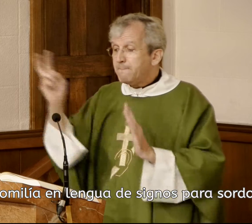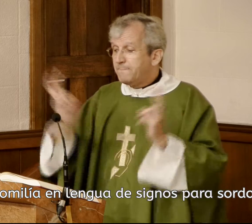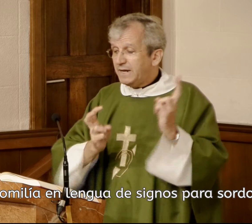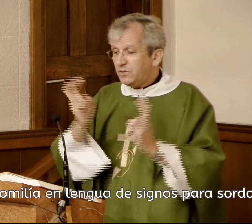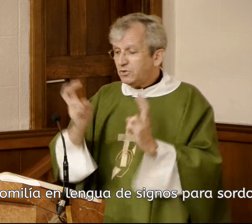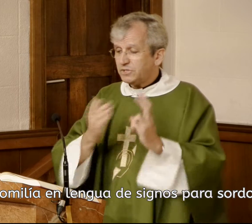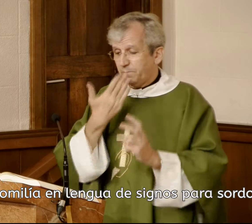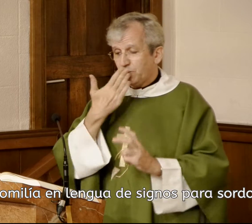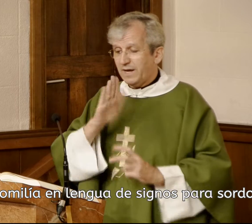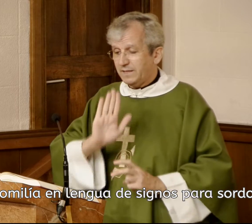venidos